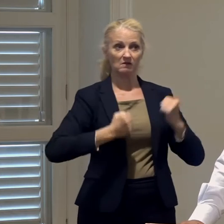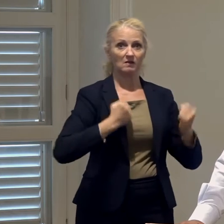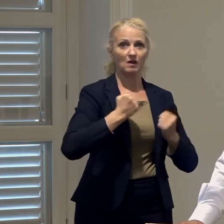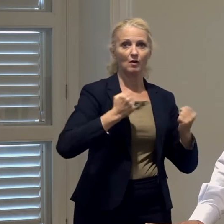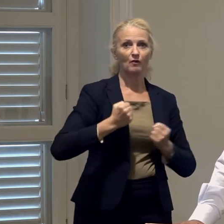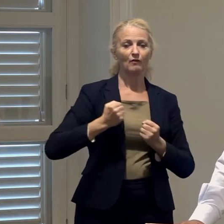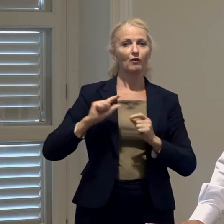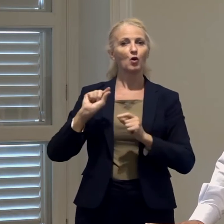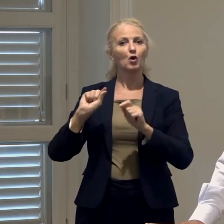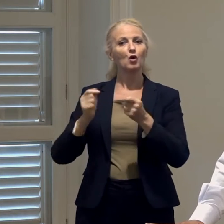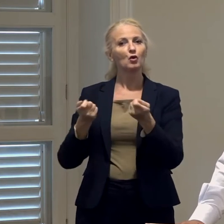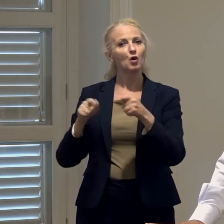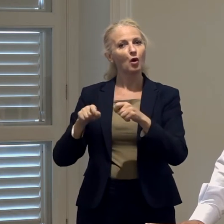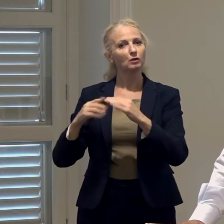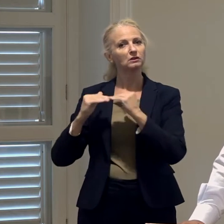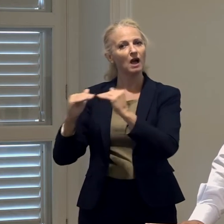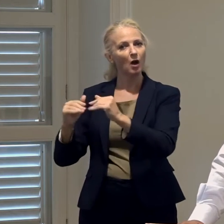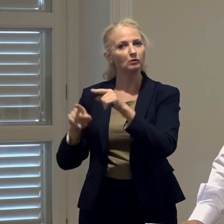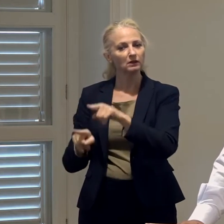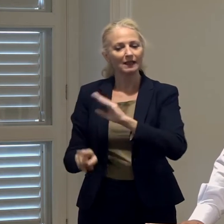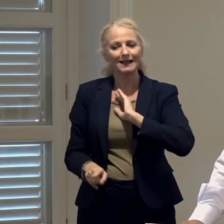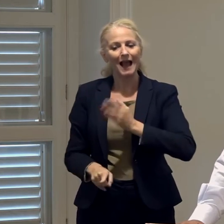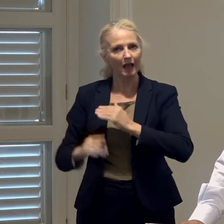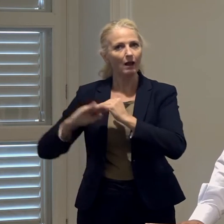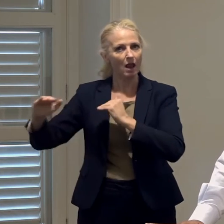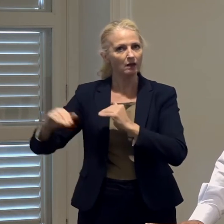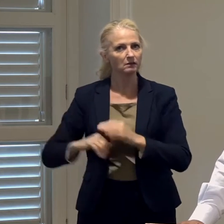een andere zware maatregelen in hun land.